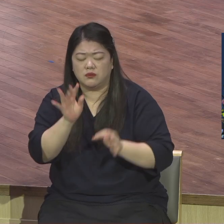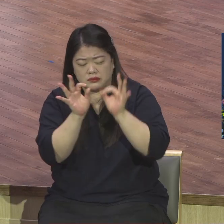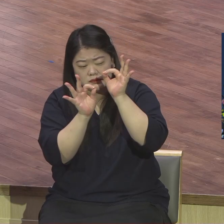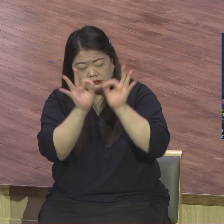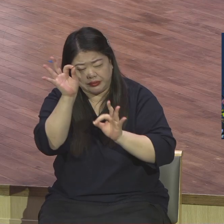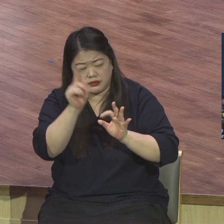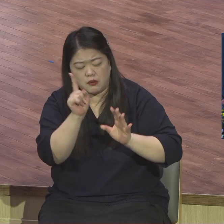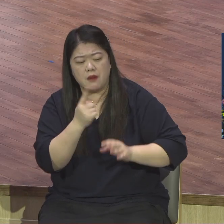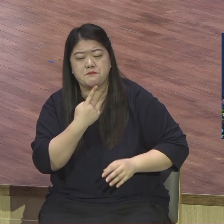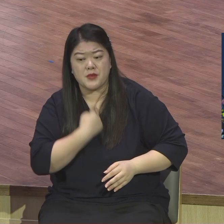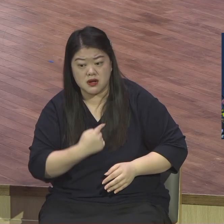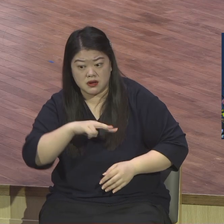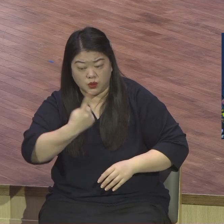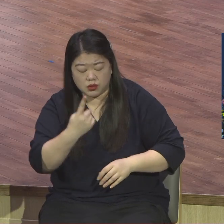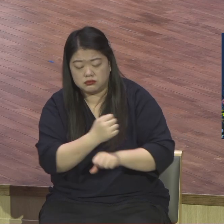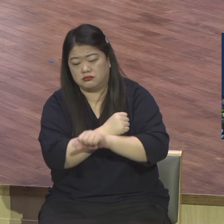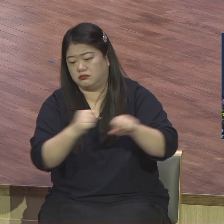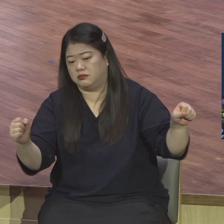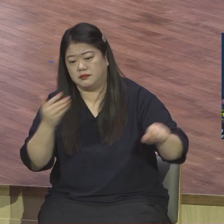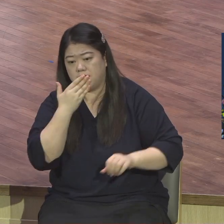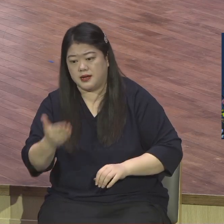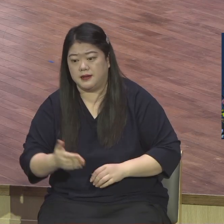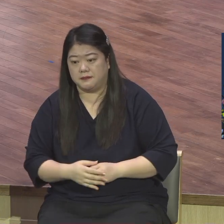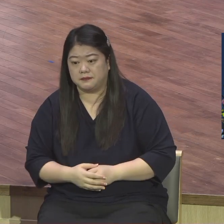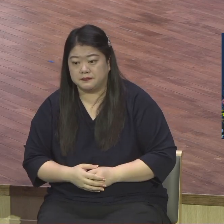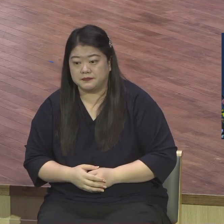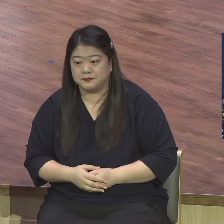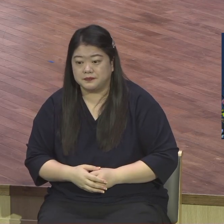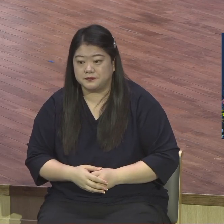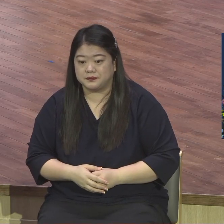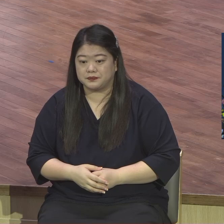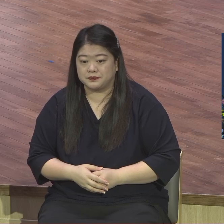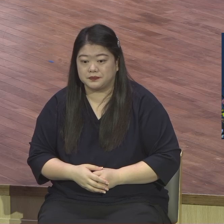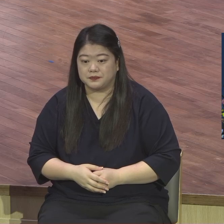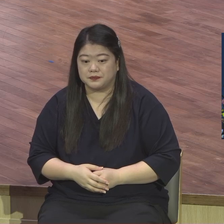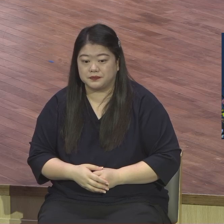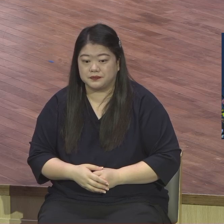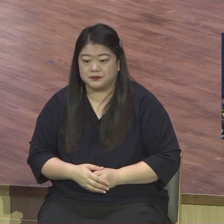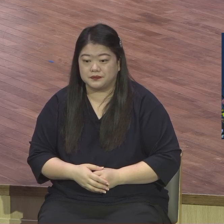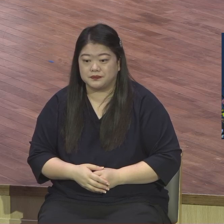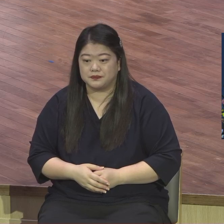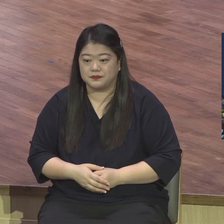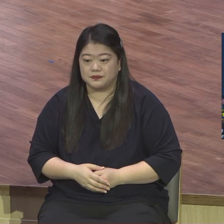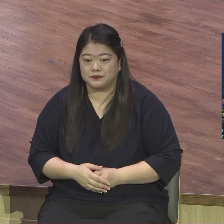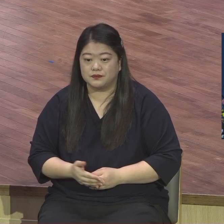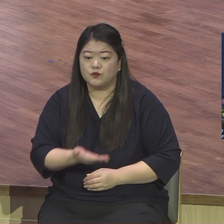여러분의 이 인생 대진표가 사실은요, 예수 믿는 순간에 바뀐 거예요.